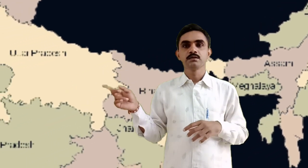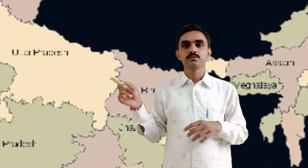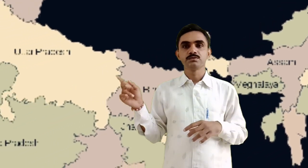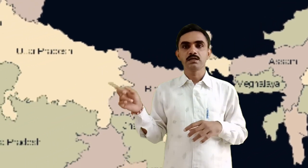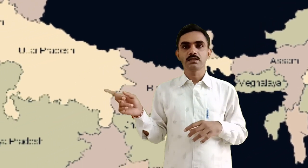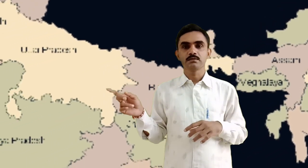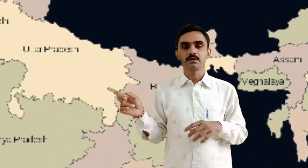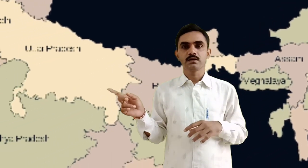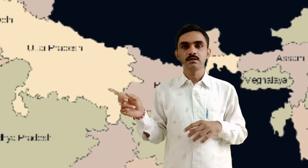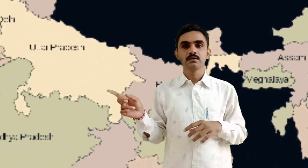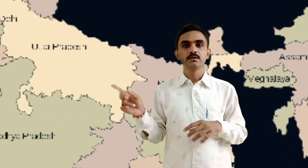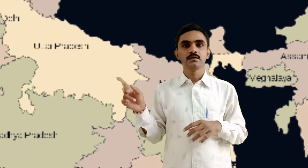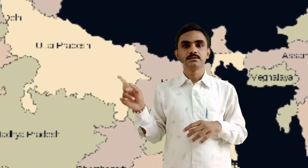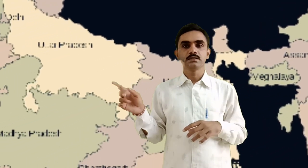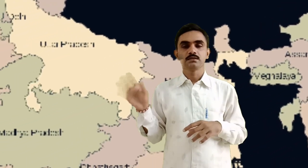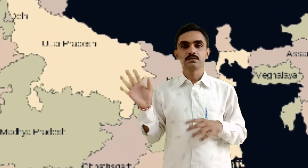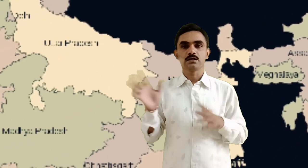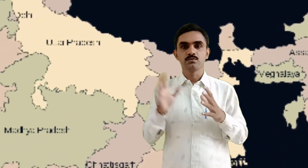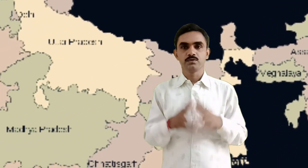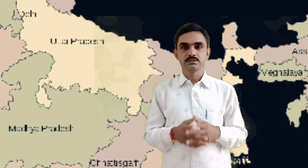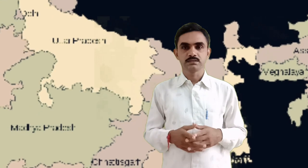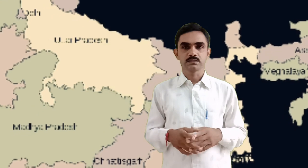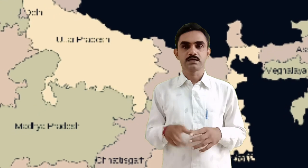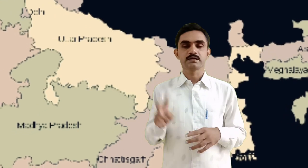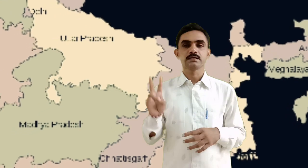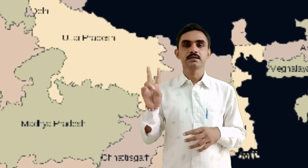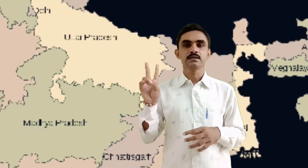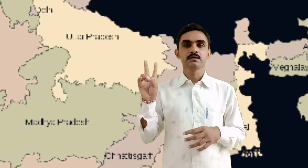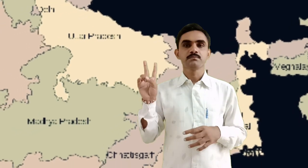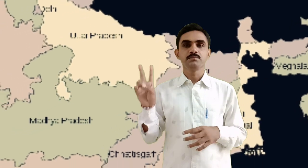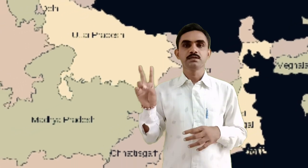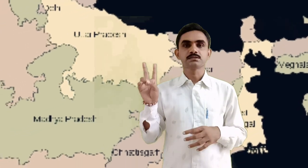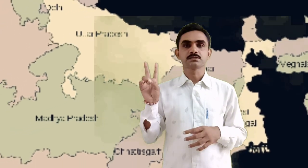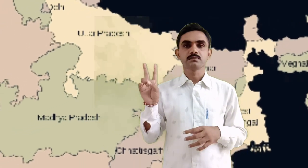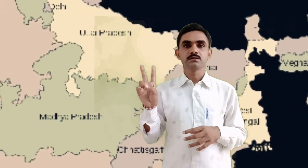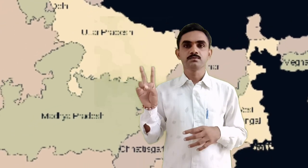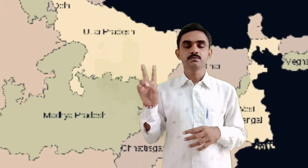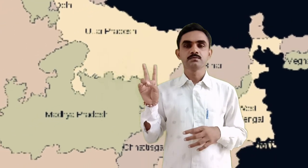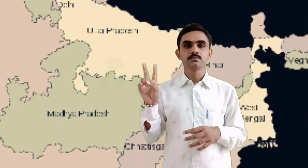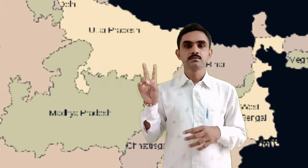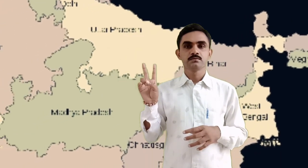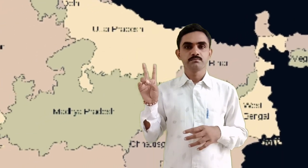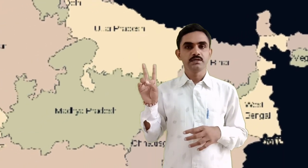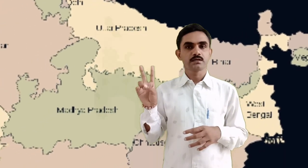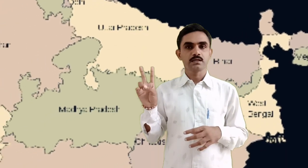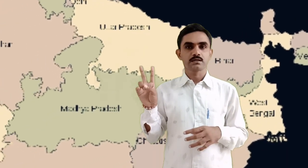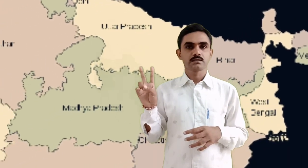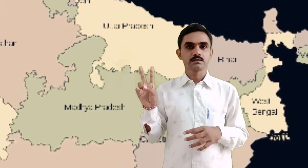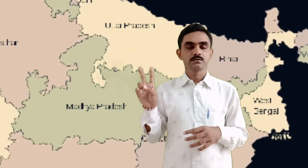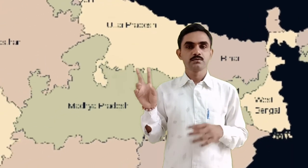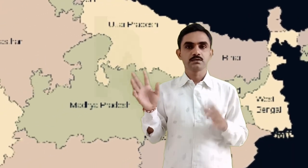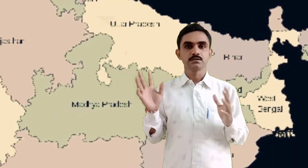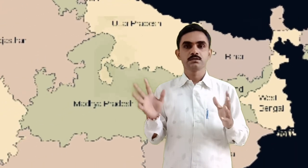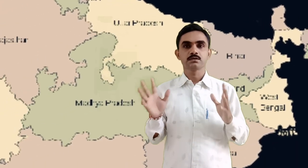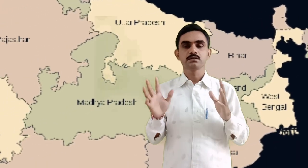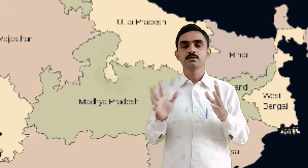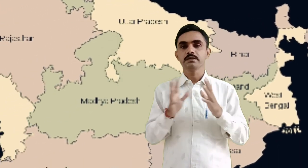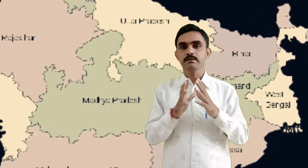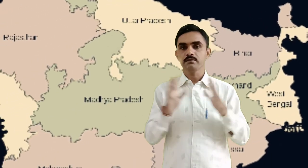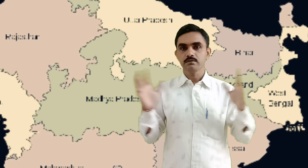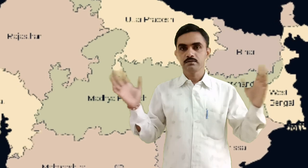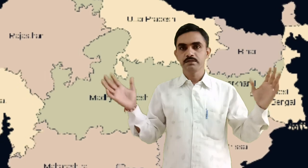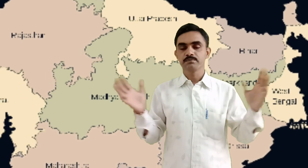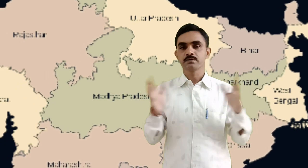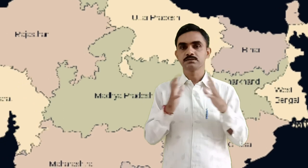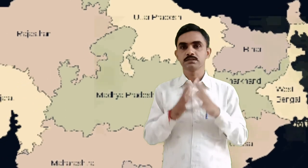અંદર ગુજરાતમાં જે અંધારું હોય છે, કારણ કે બે સમયનું 2 કલાકનું અંતર